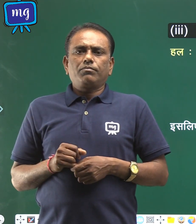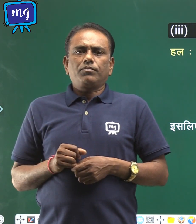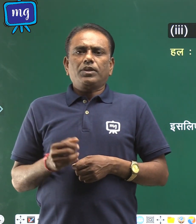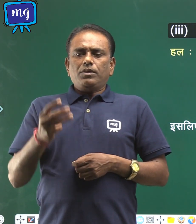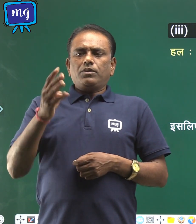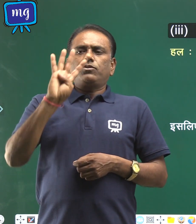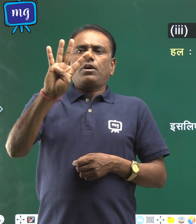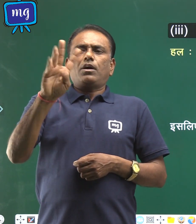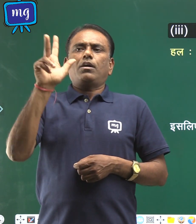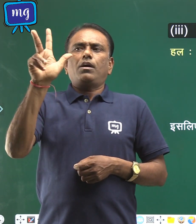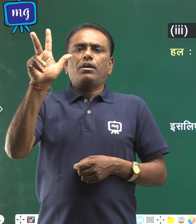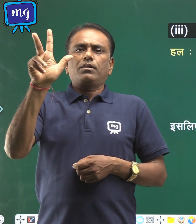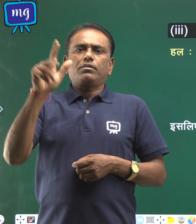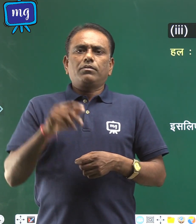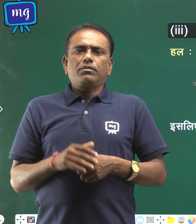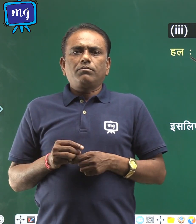48।